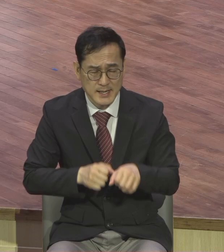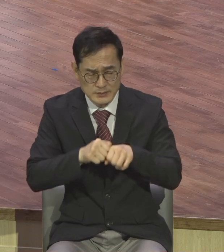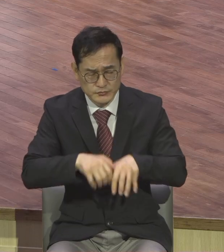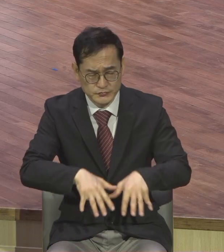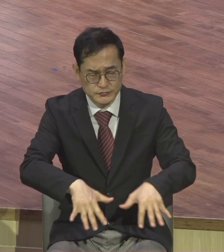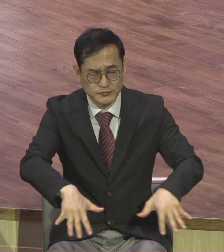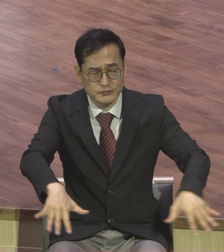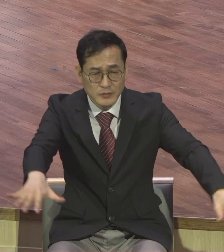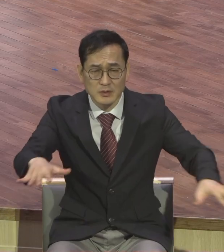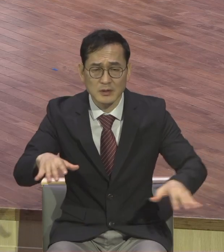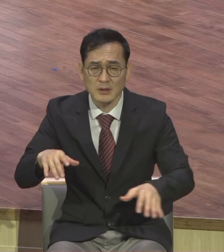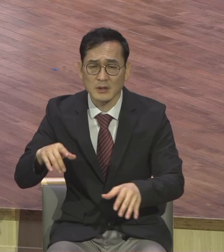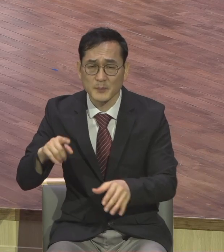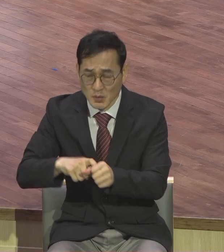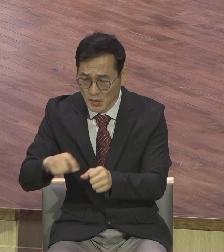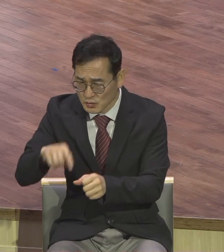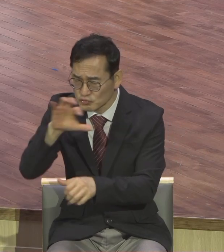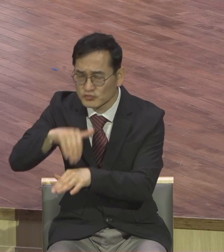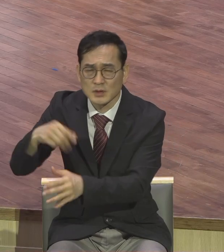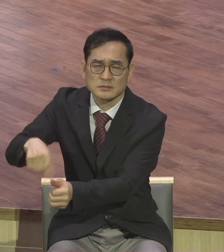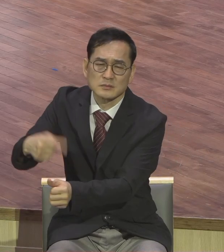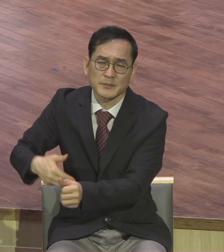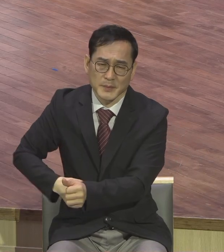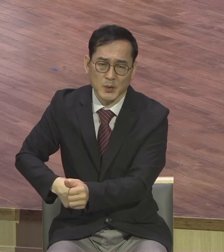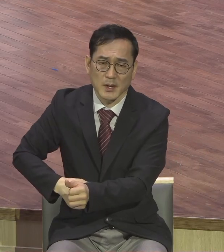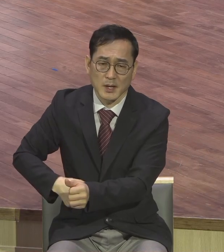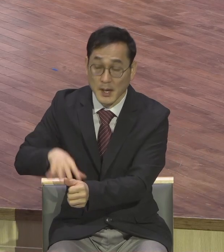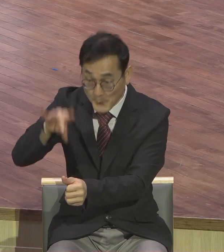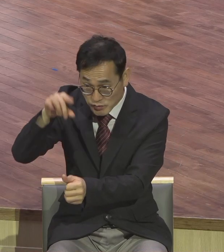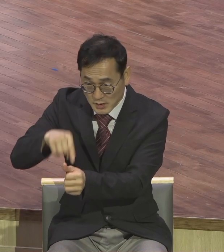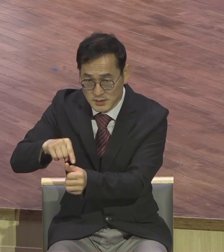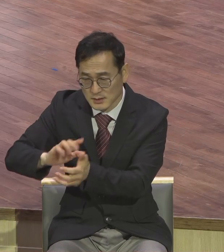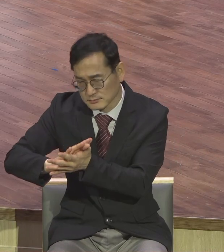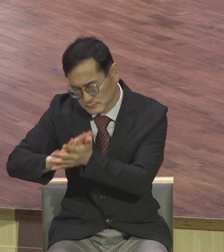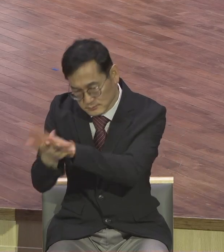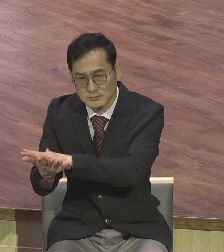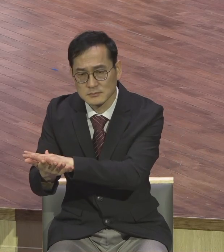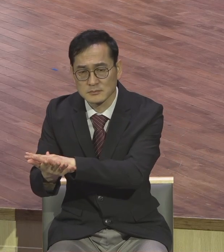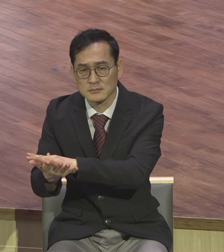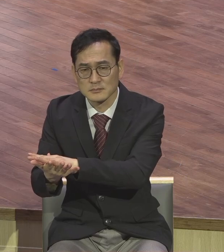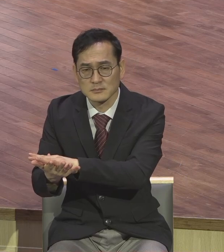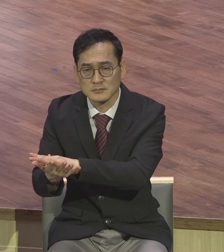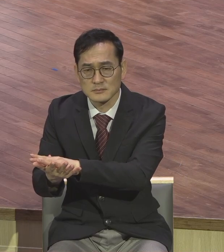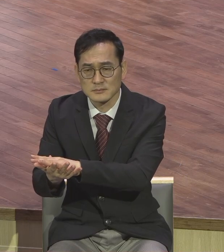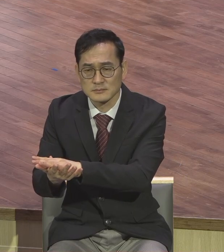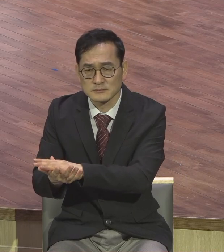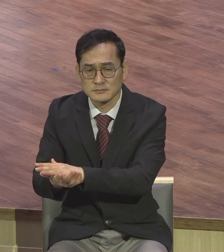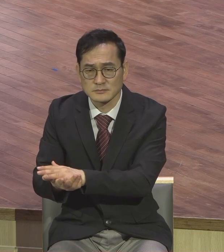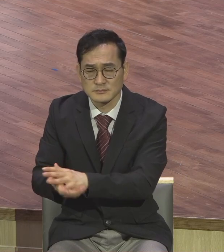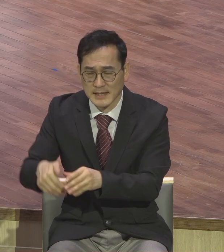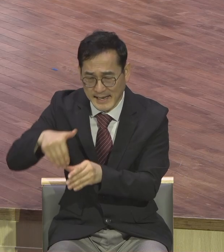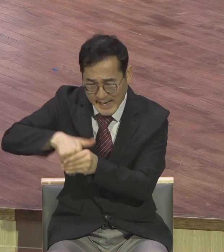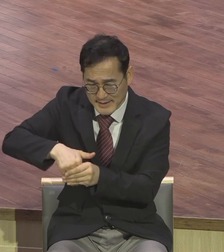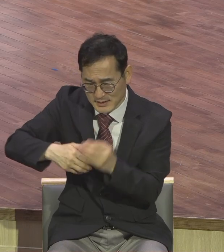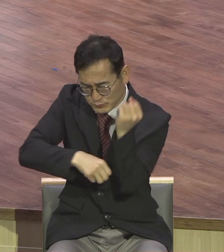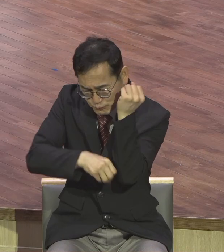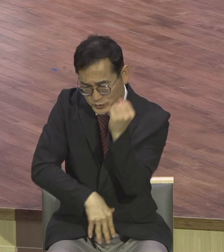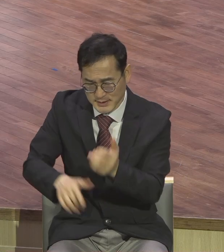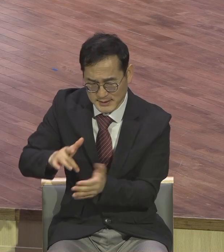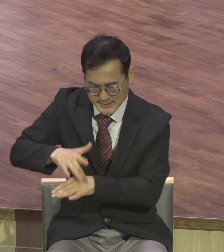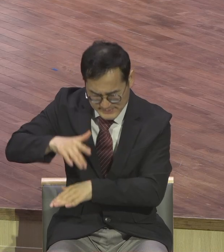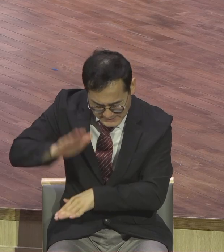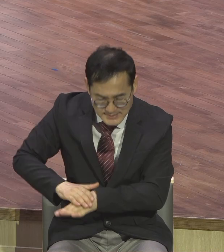훈련받아야 되거든요. 왜 받아야 됩니까? 체질을 바뀌어야 돼, 체질. 각인 뿌리 체질을 바뀌어야 돼. 안 바뀌어, 안